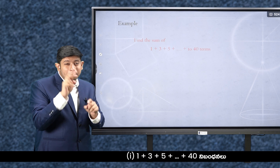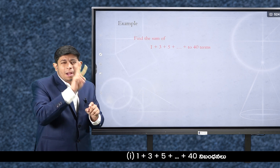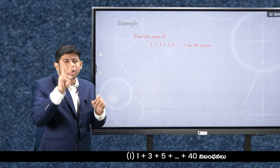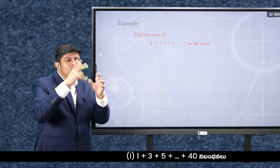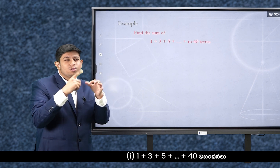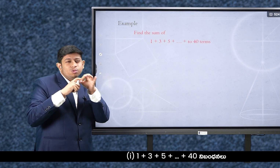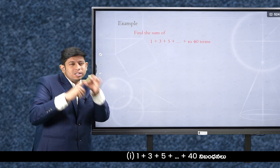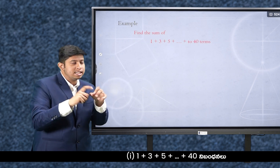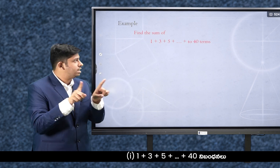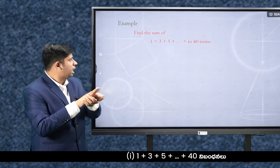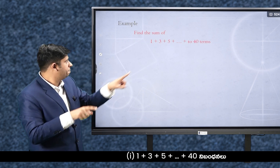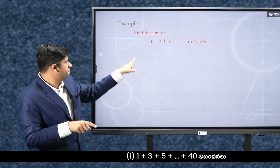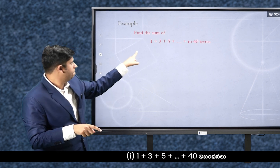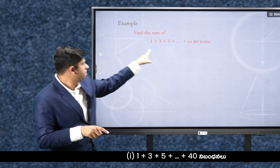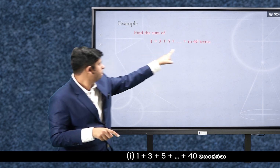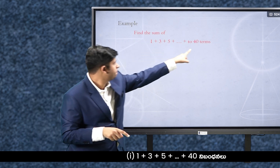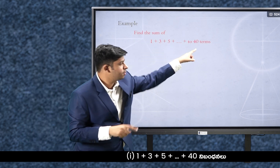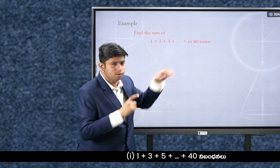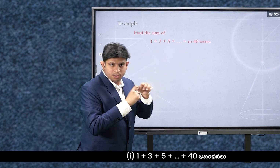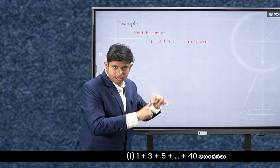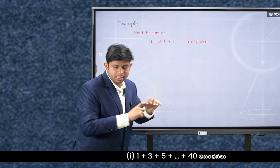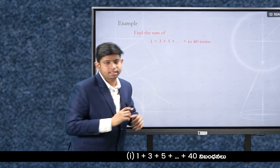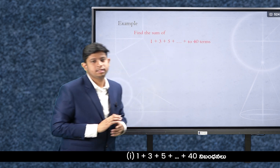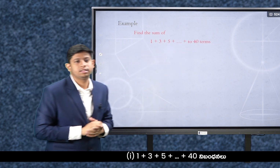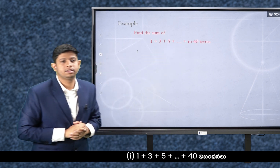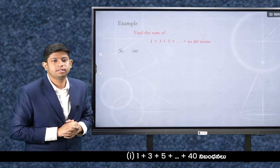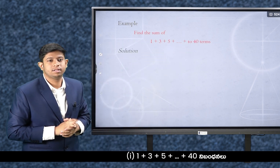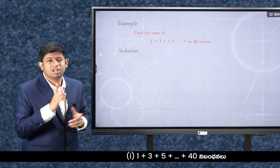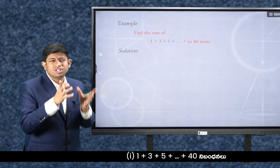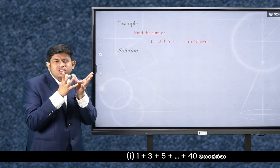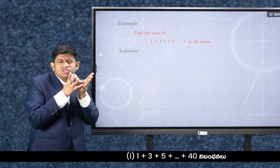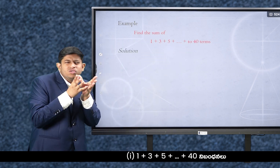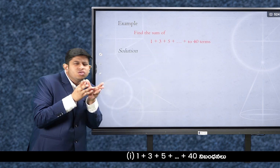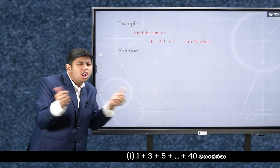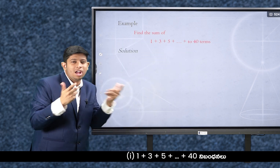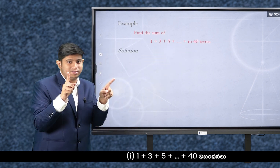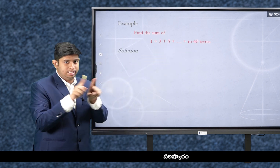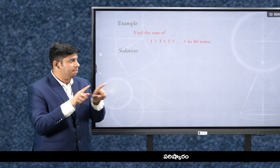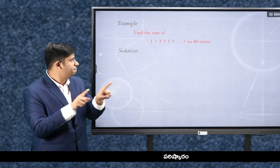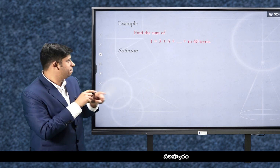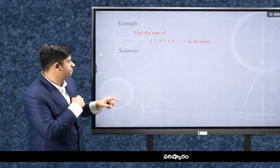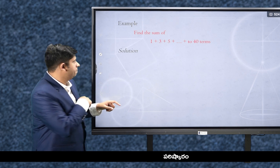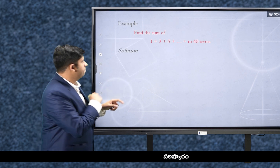ఒకటి 1 ప్లస్ 3 ప్లస్ 5 ప్లస్ అండ్ సో ఆన్ ప్లస్ 40 నిబంధనలు. పరిష్కారం